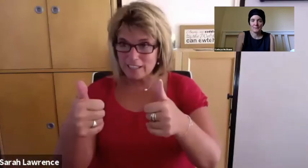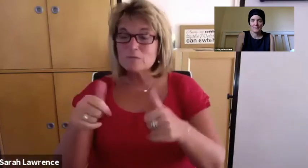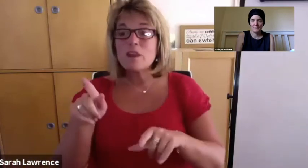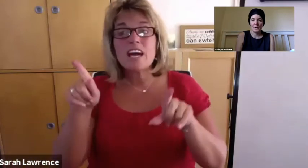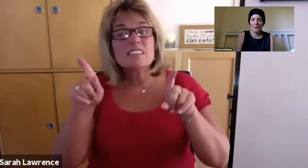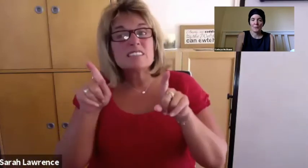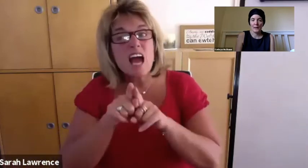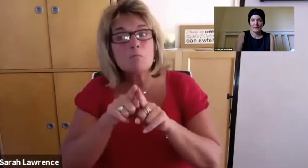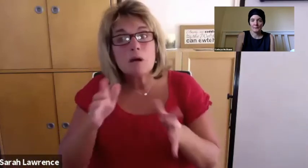OK.